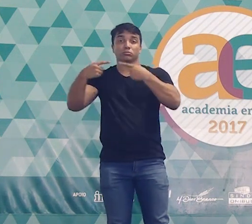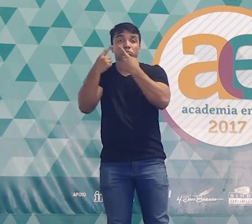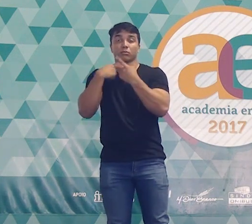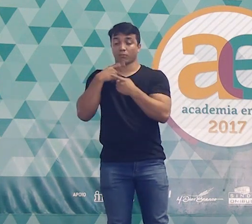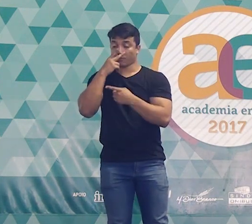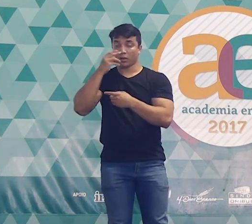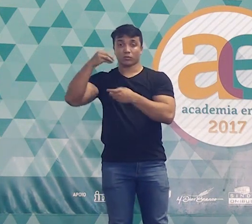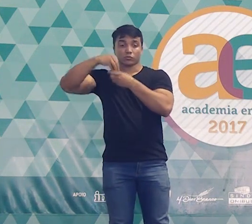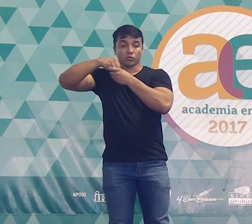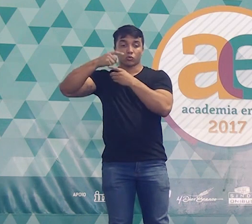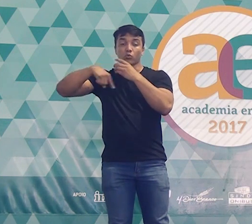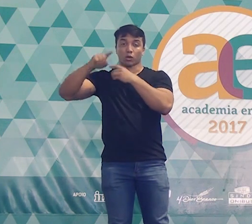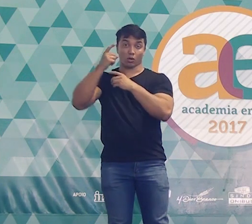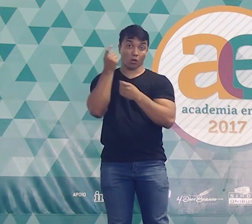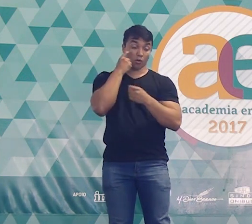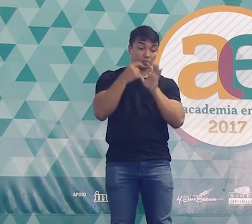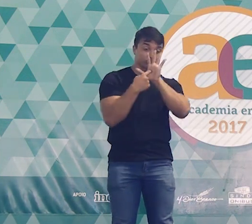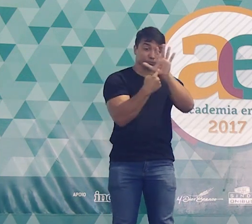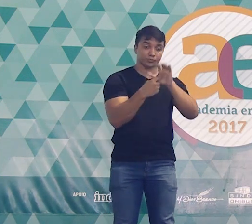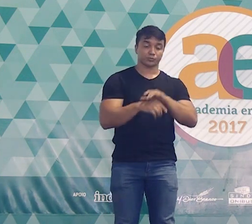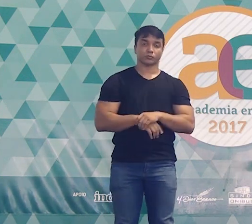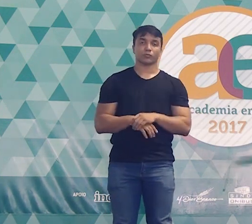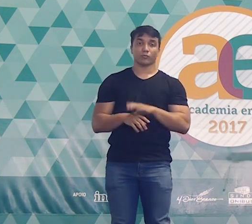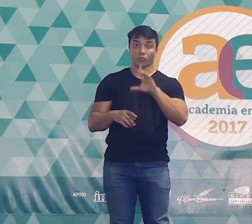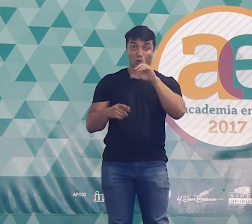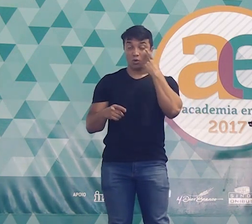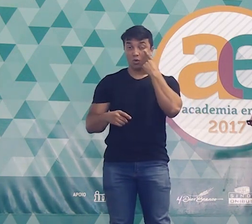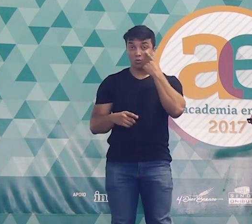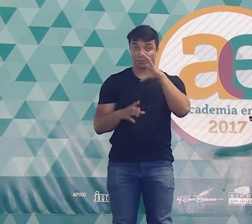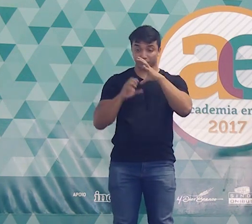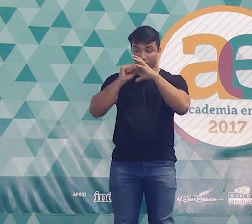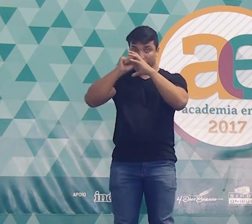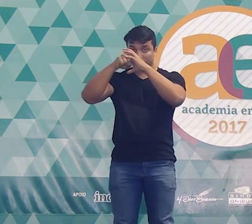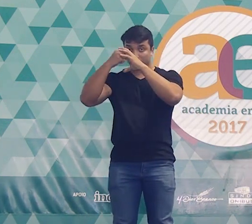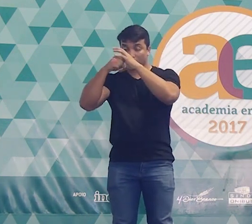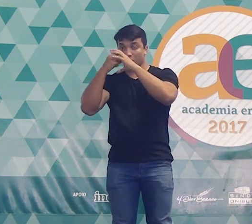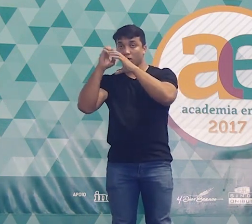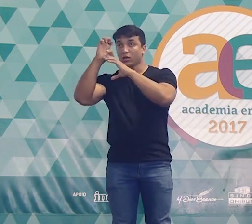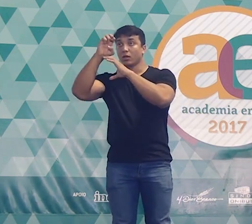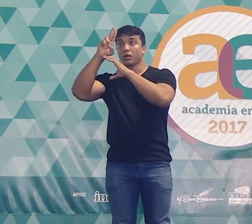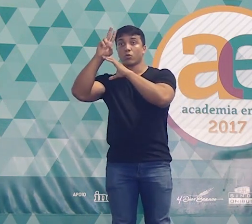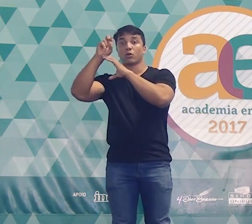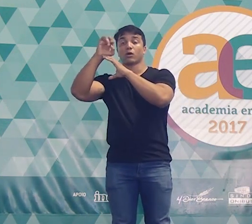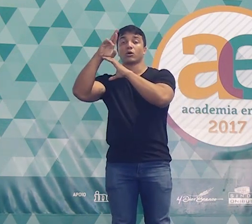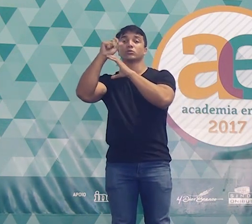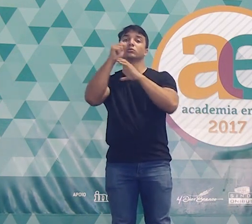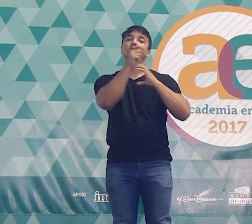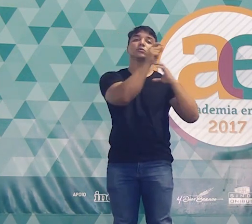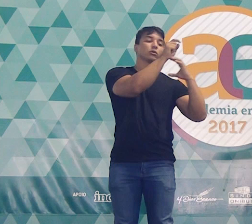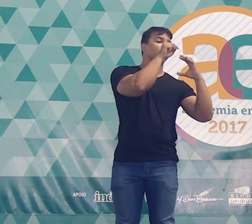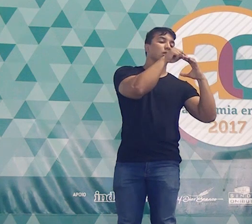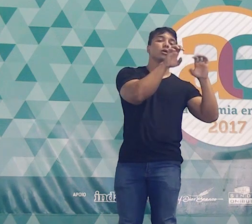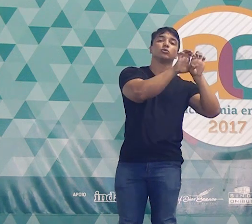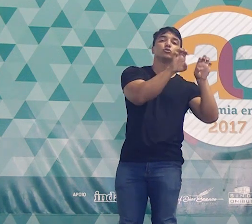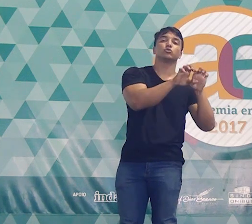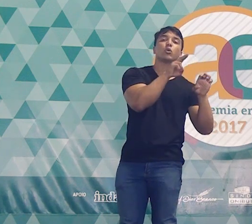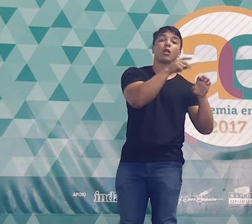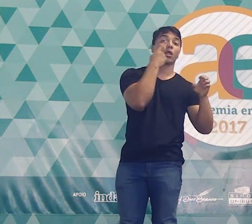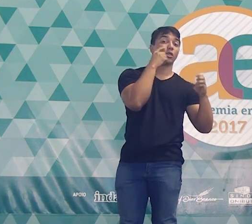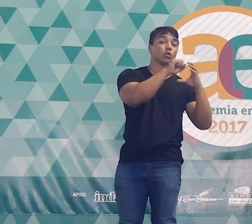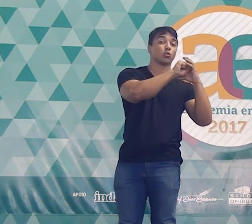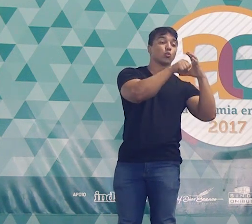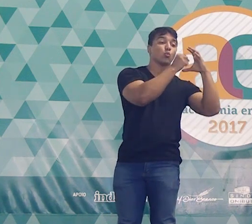envoltório nuclear. Vamos voltar aqui rapidinho. Aqui na célula eucariótica, você consegue ver uma estrutura chamada